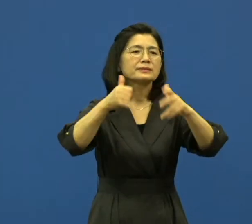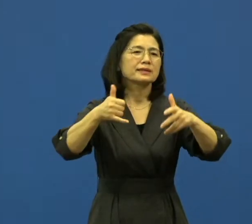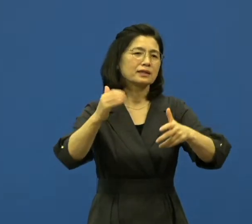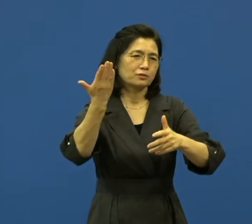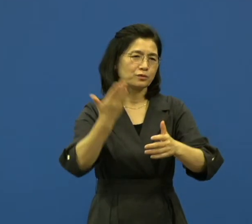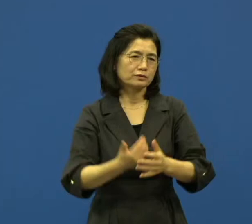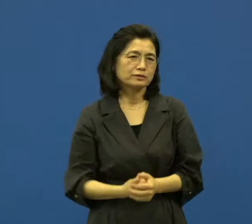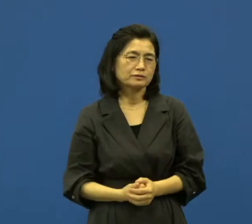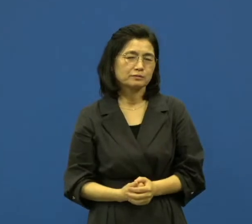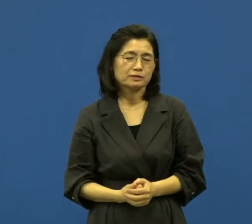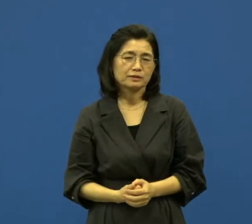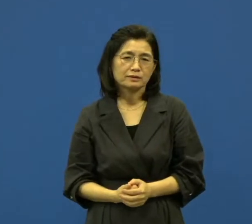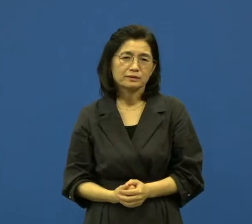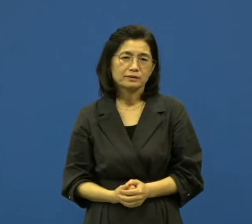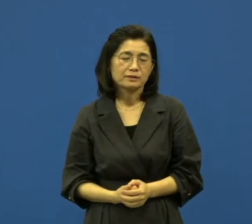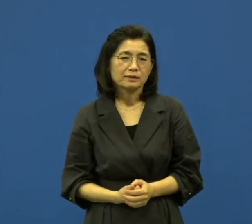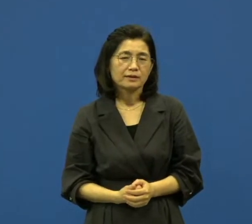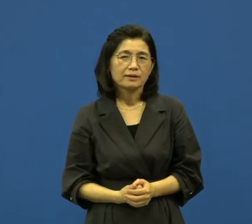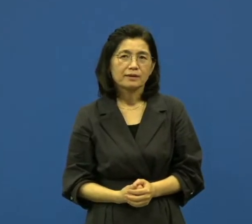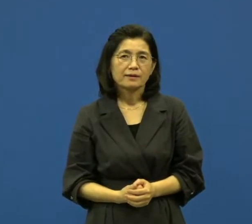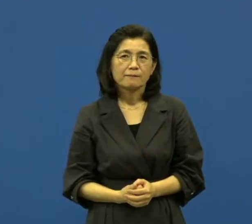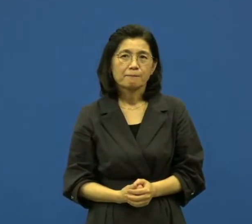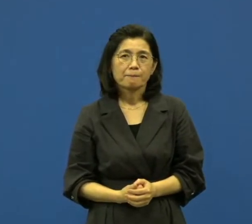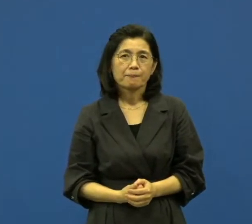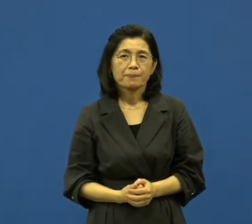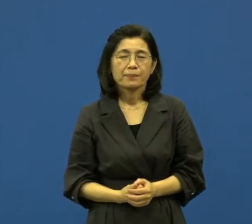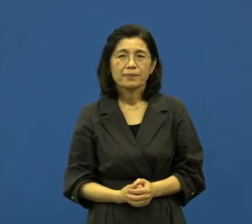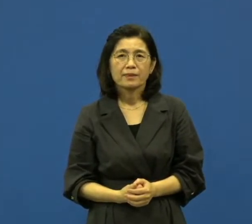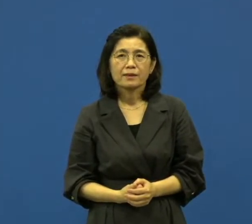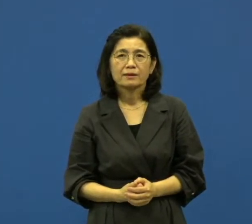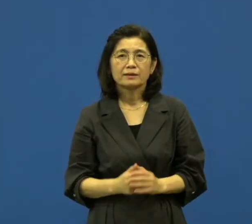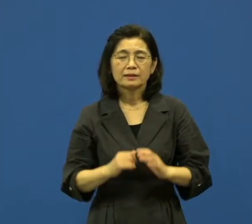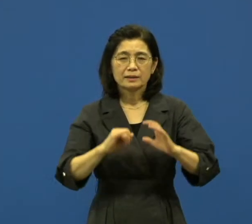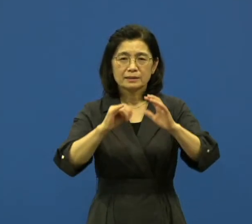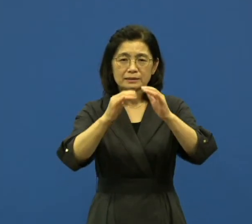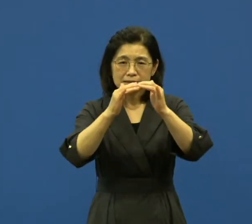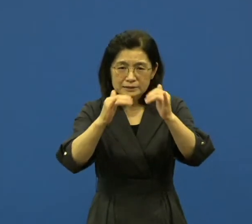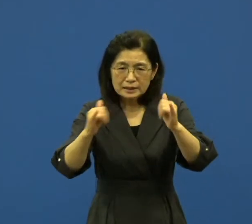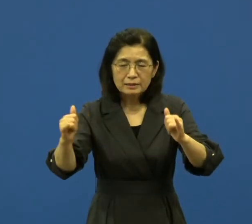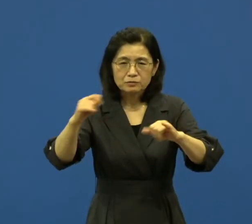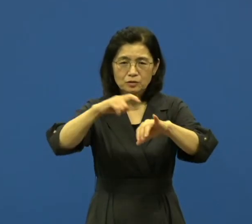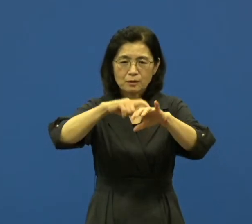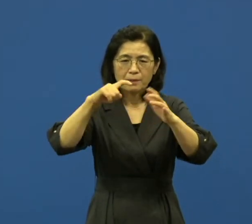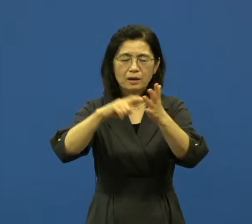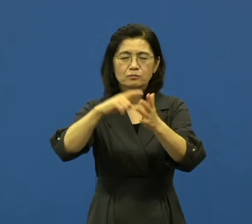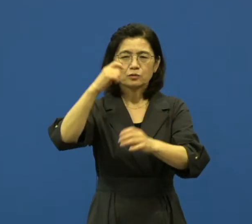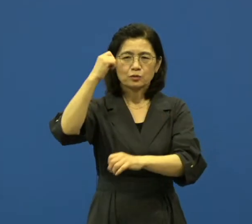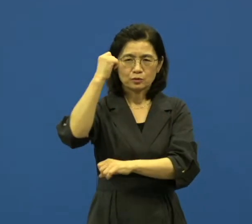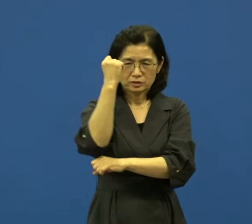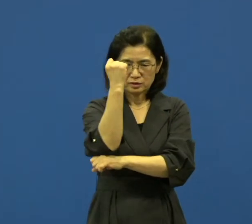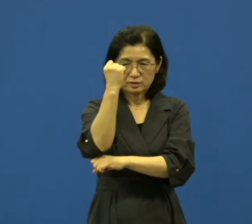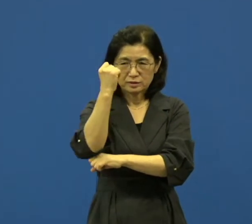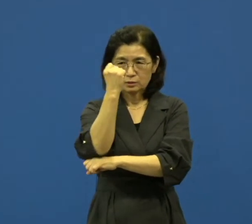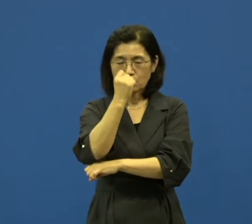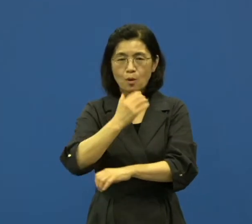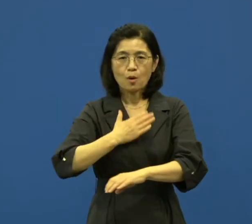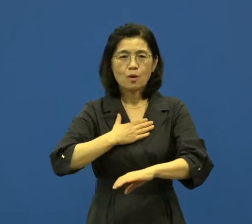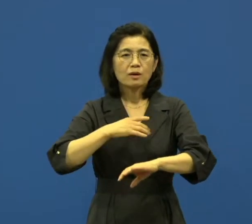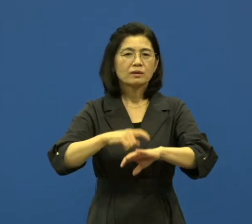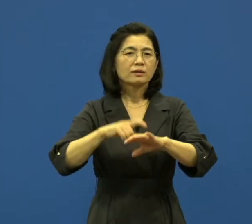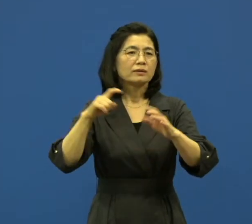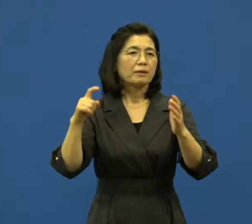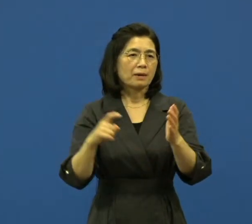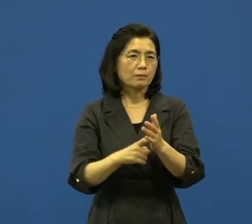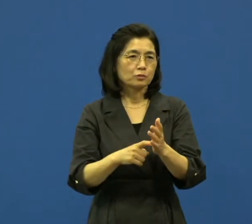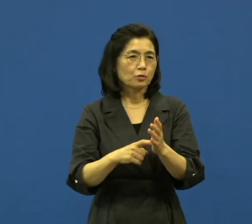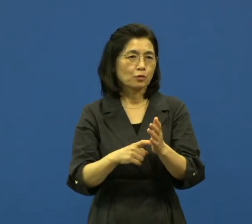세상이 어려우면 여러분 민심도 흔들려요. 사람들의 마음도 흔들려요. 내 마음도 내가 나를 못